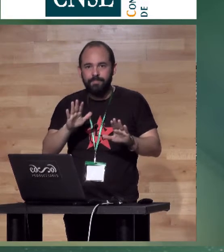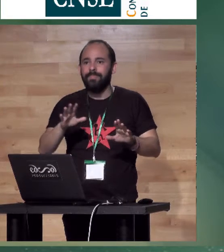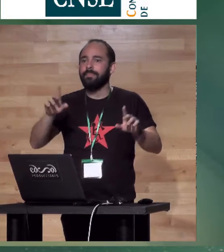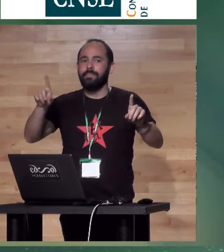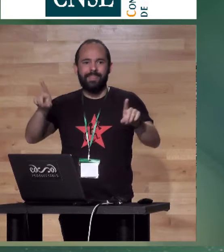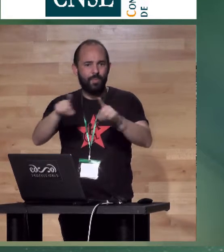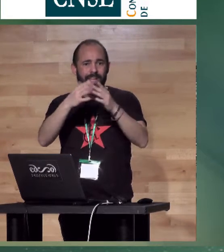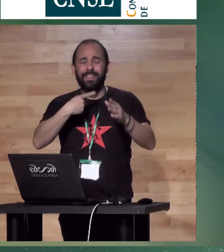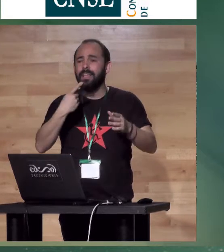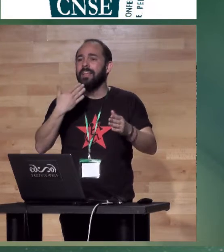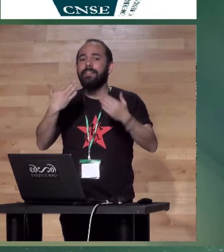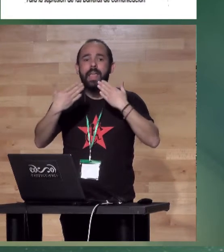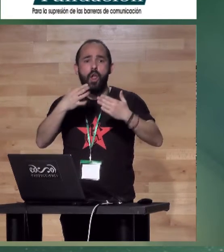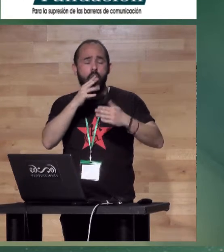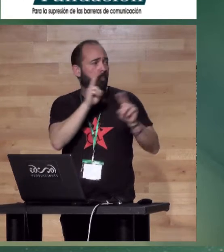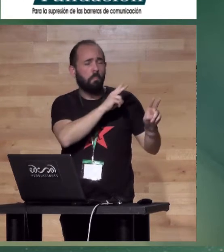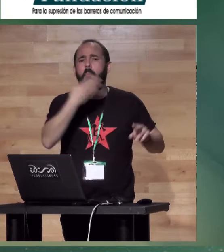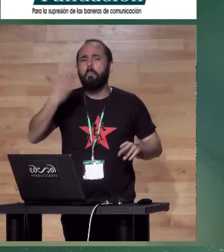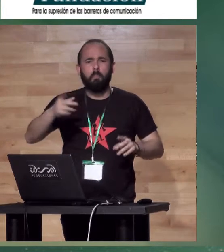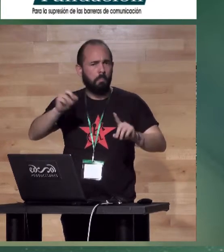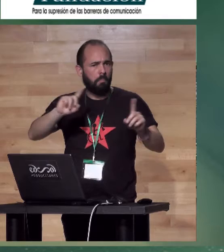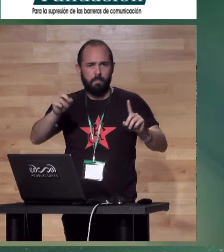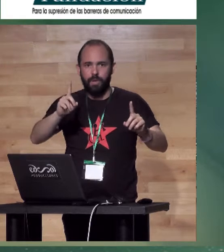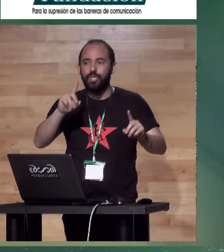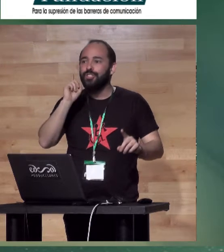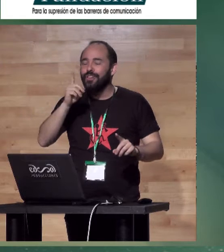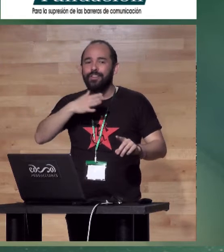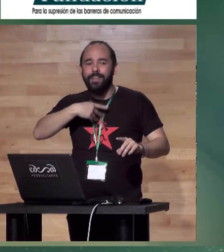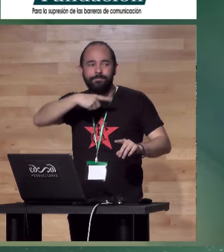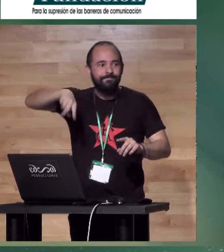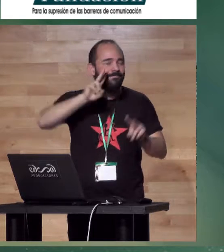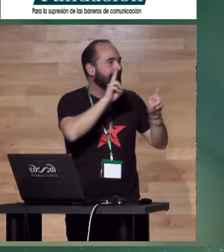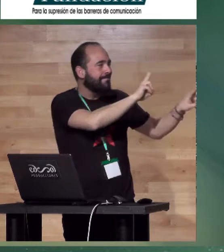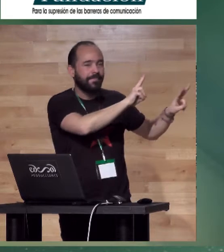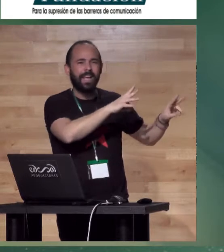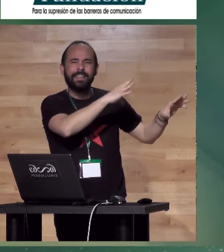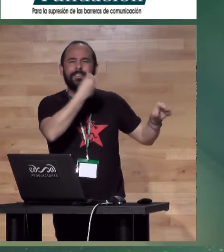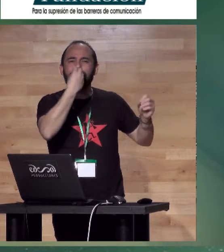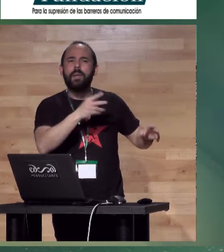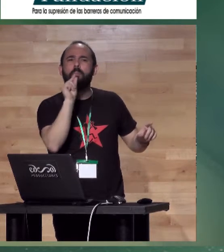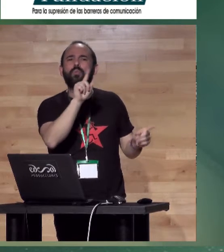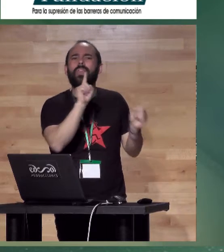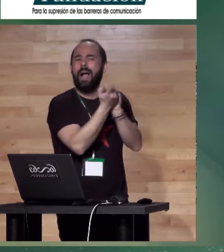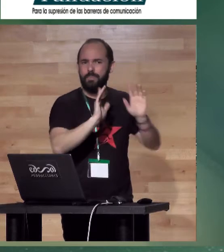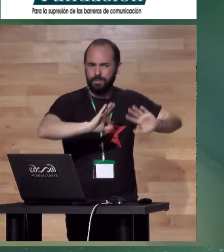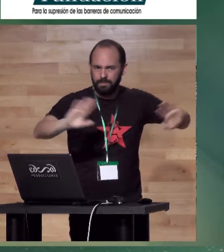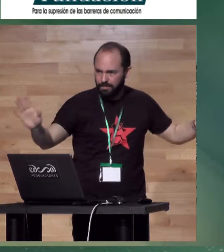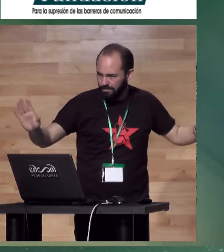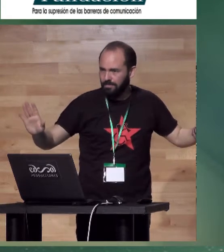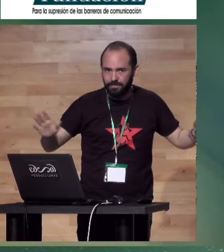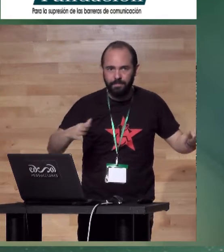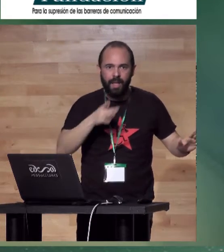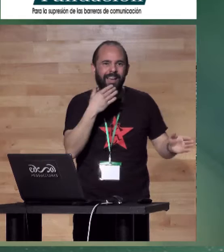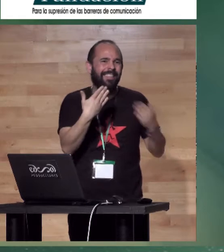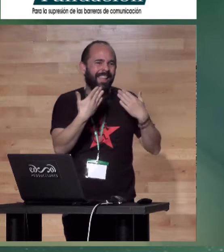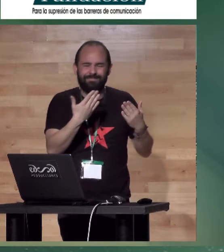Perdonad los subtítulos, no sé si van, perdonad, pero no importa, lo importante es que lo veáis y que